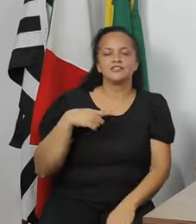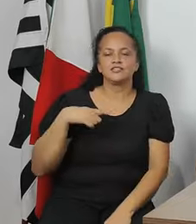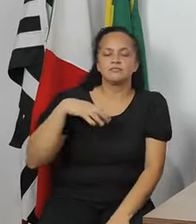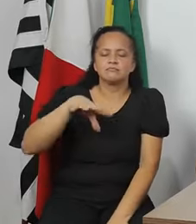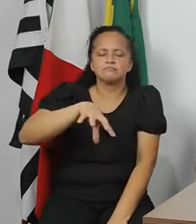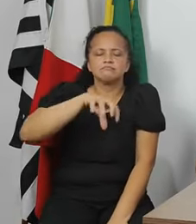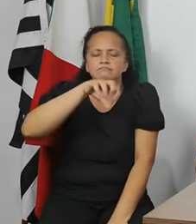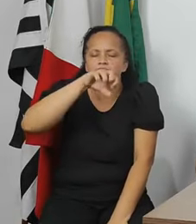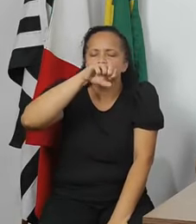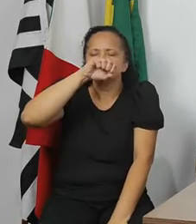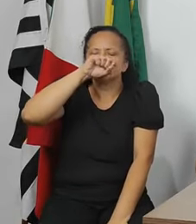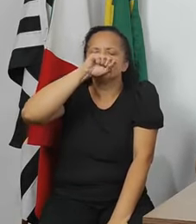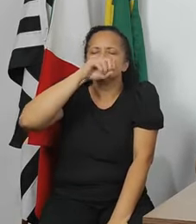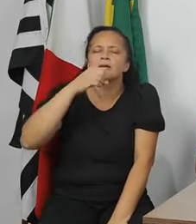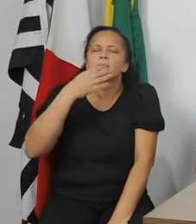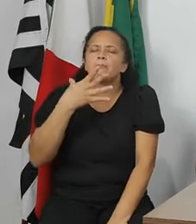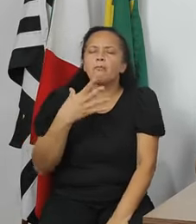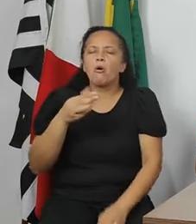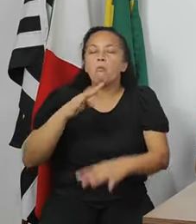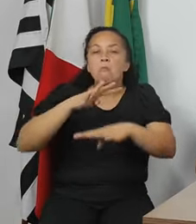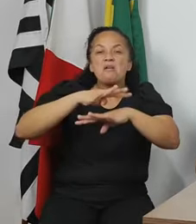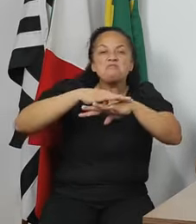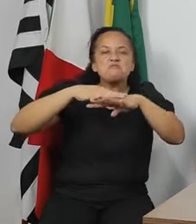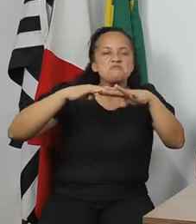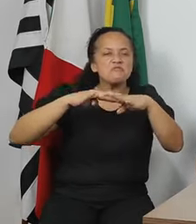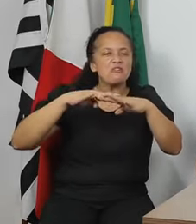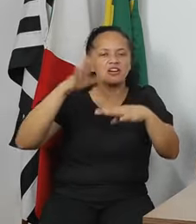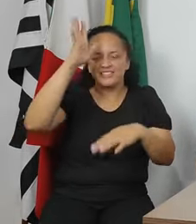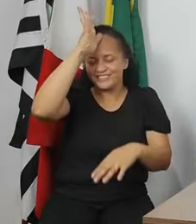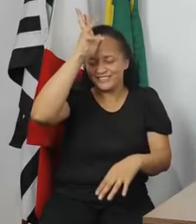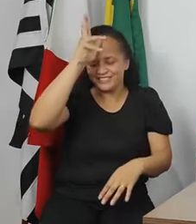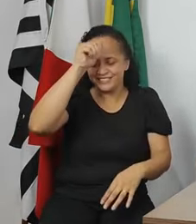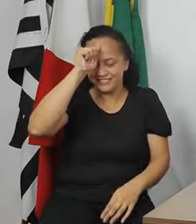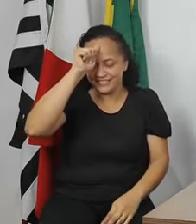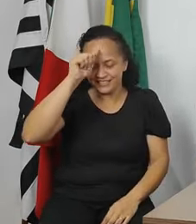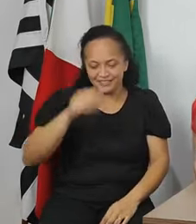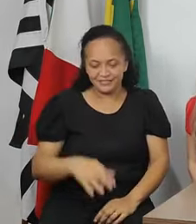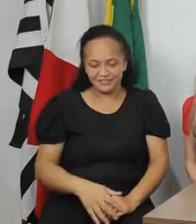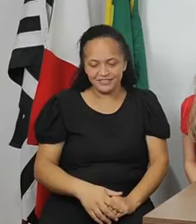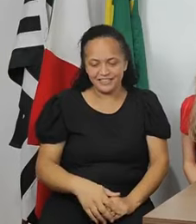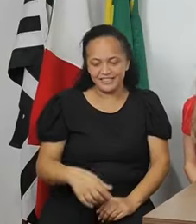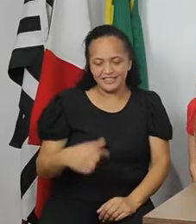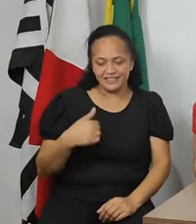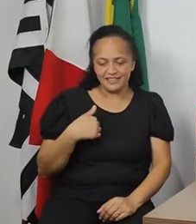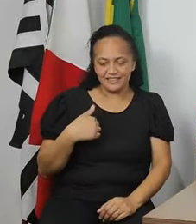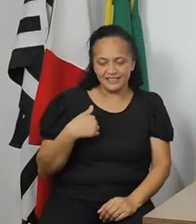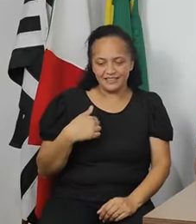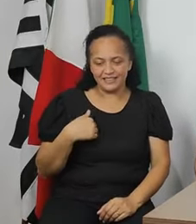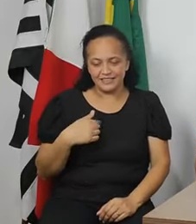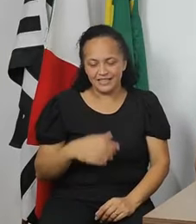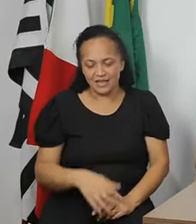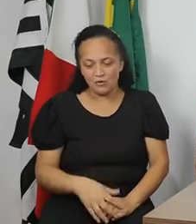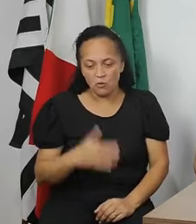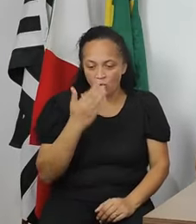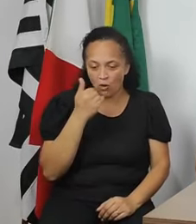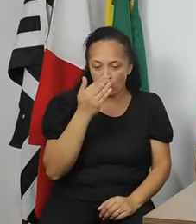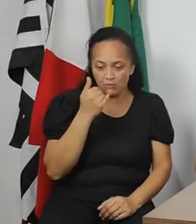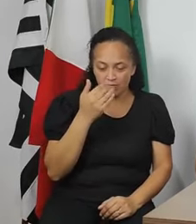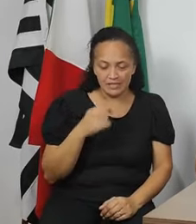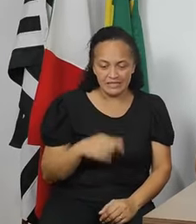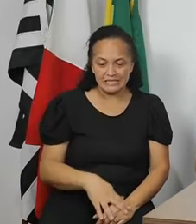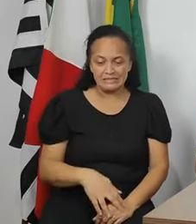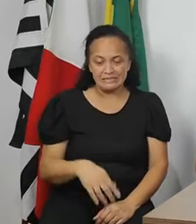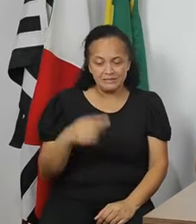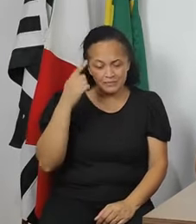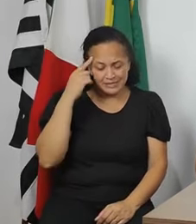dele tinha acabado de fazer uma torta de frango. E eu fui e comi, fiquei ali todo constrangido, Deus me perdoe.